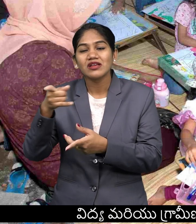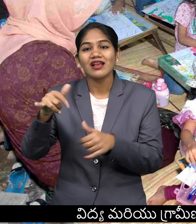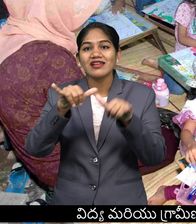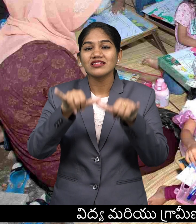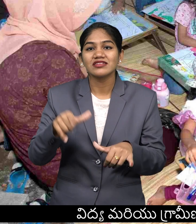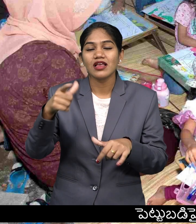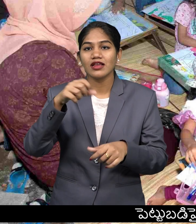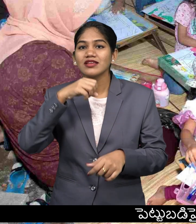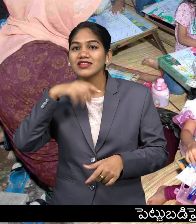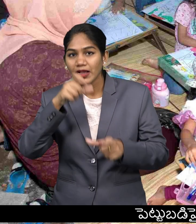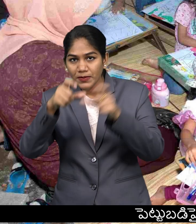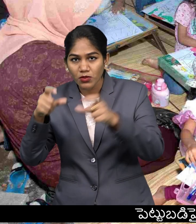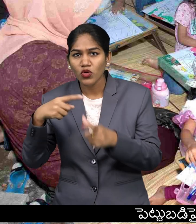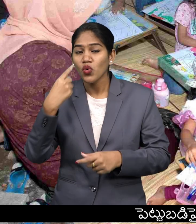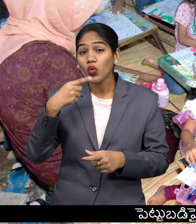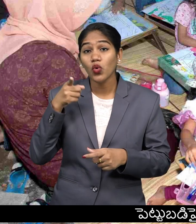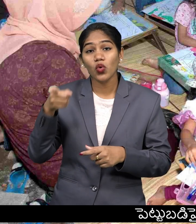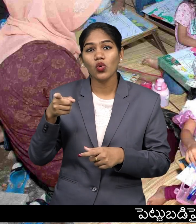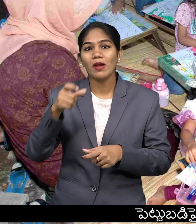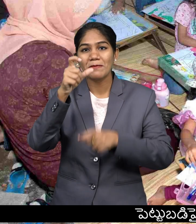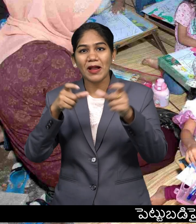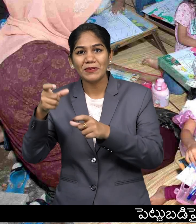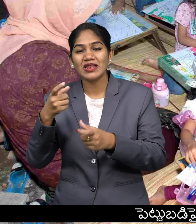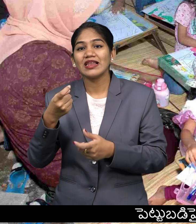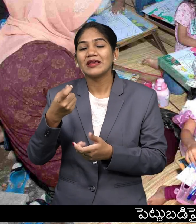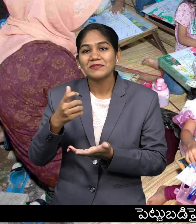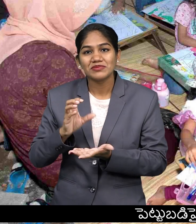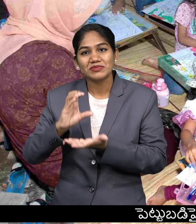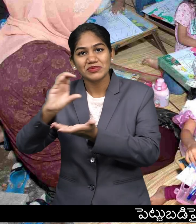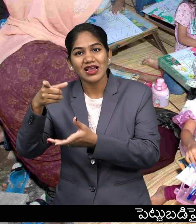సదుపాయాలపై ప్రభుత్వ పెట్టుబడిపై ఆధారపడి ఉంటుంది.